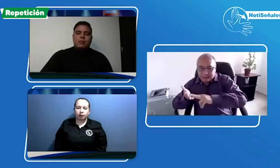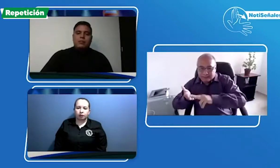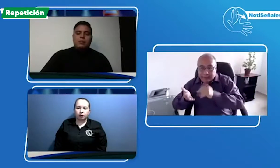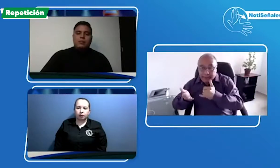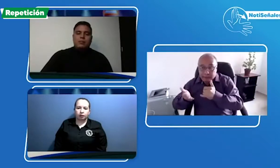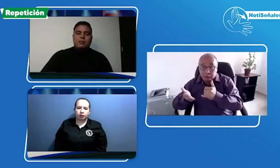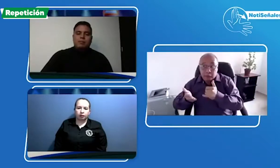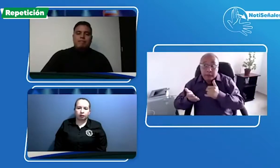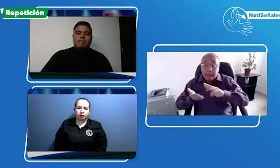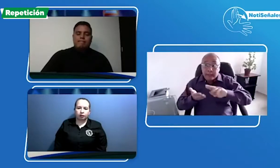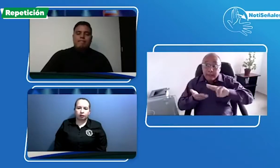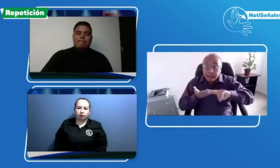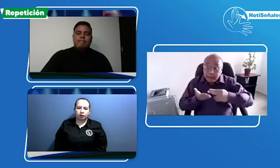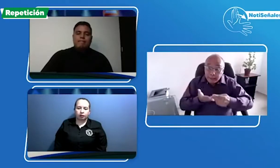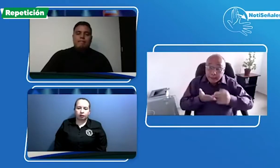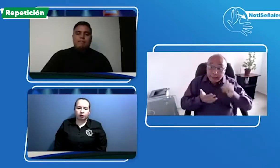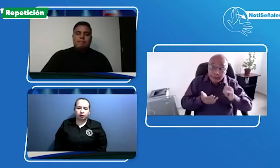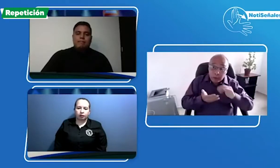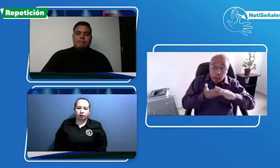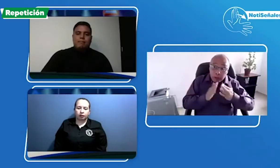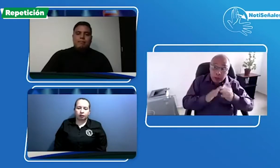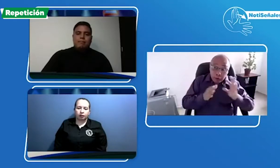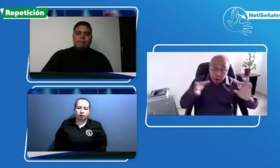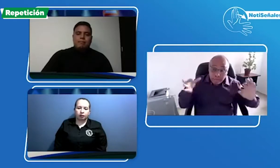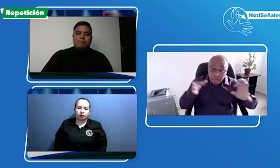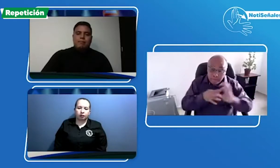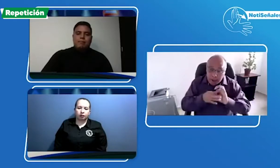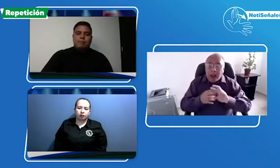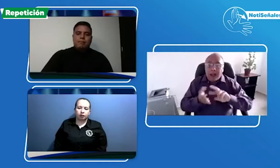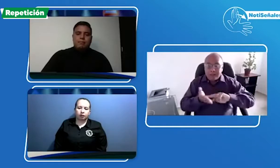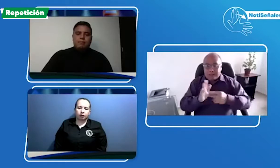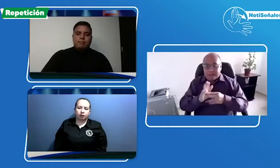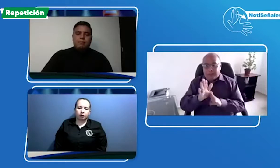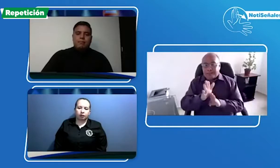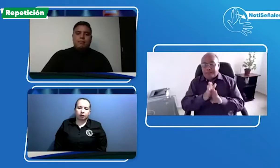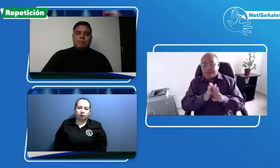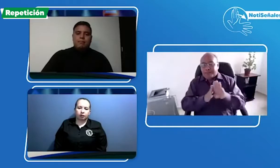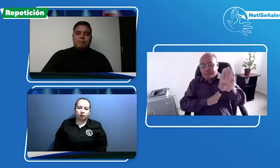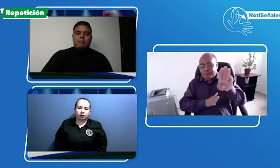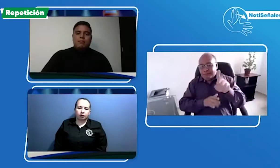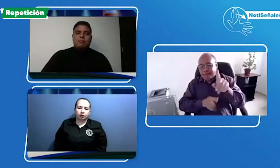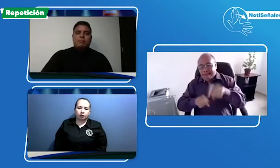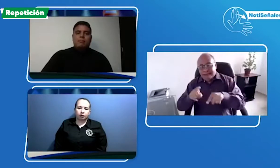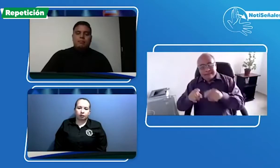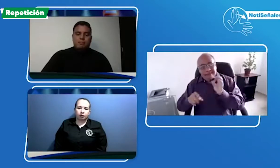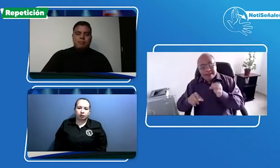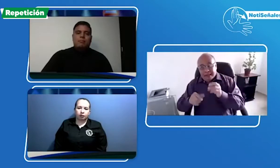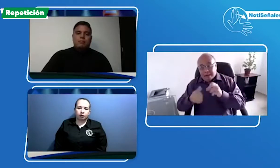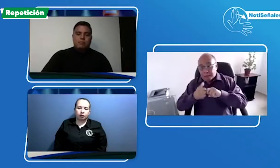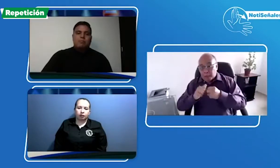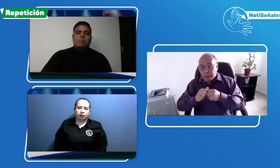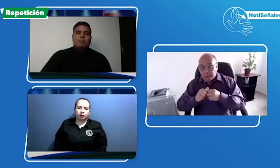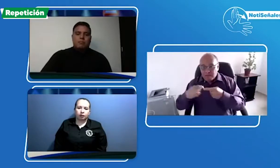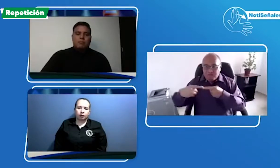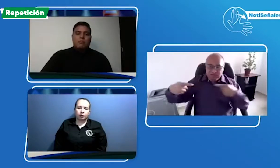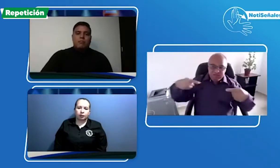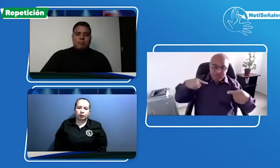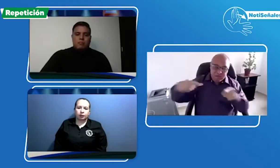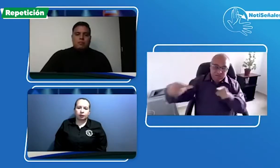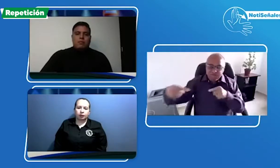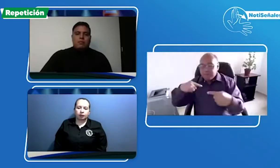ver la importancia de trabajar mano a mano intérpretes de lengua de señas y comunidad sorda, ¿no? De esta manera vamos a ver